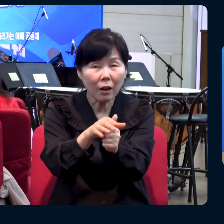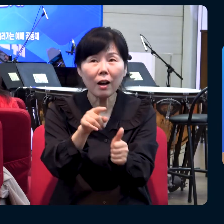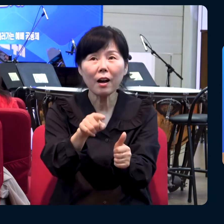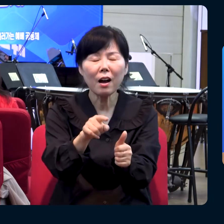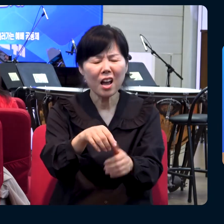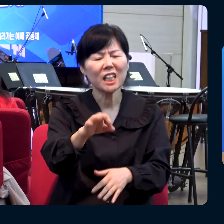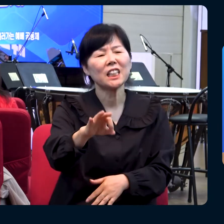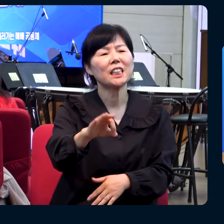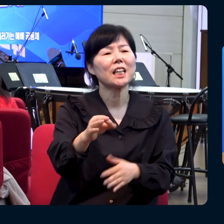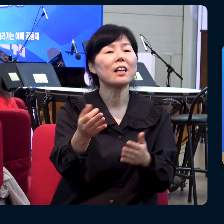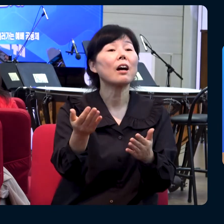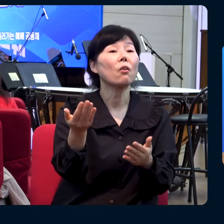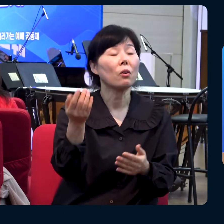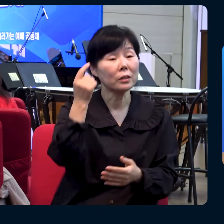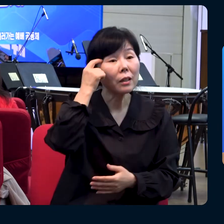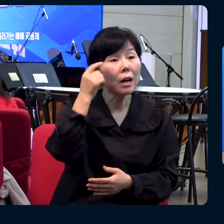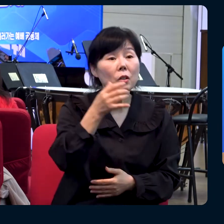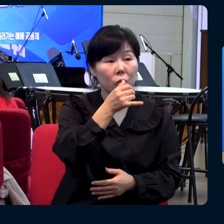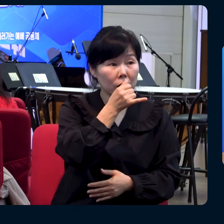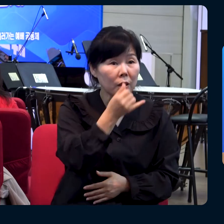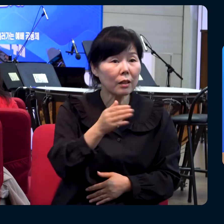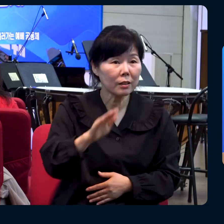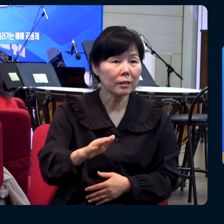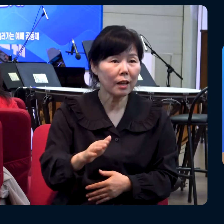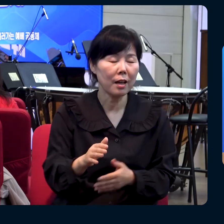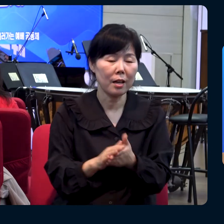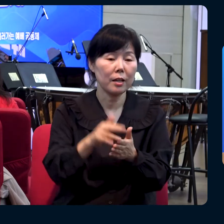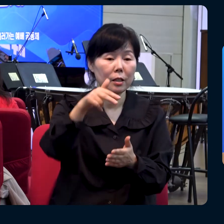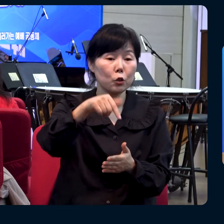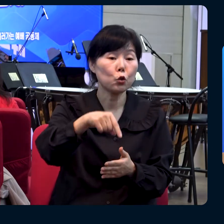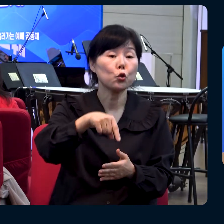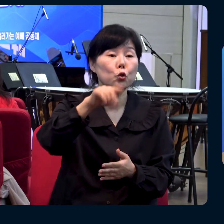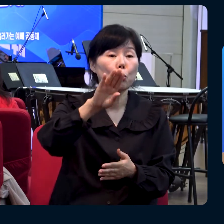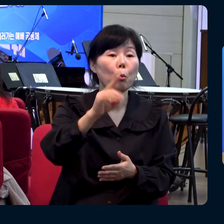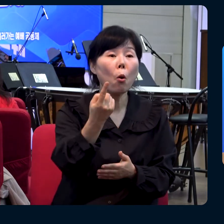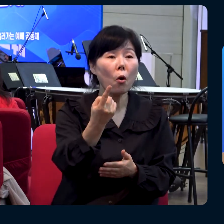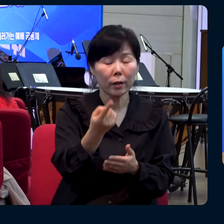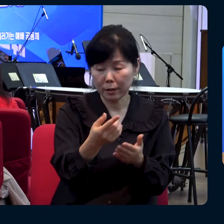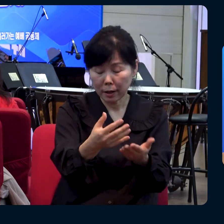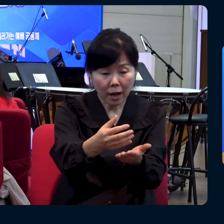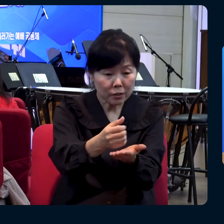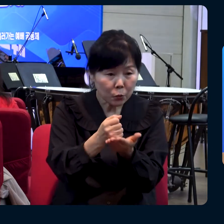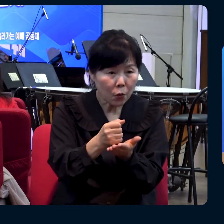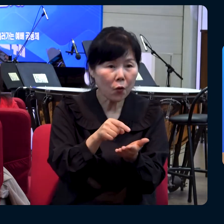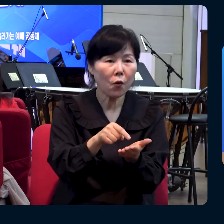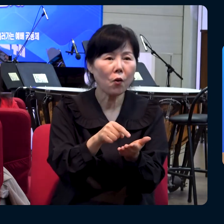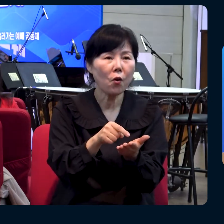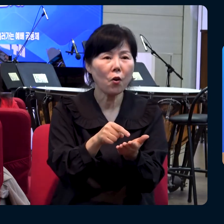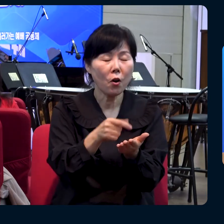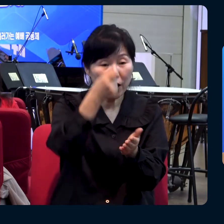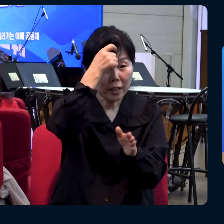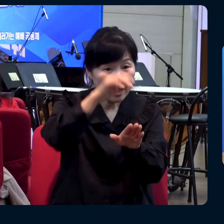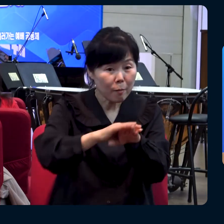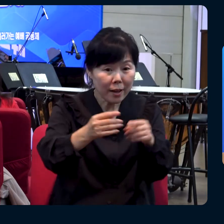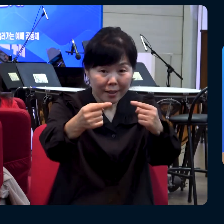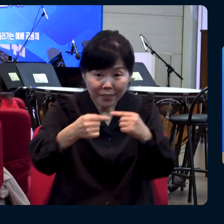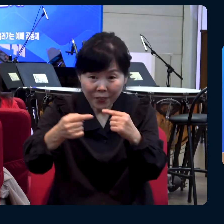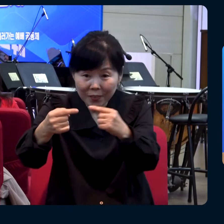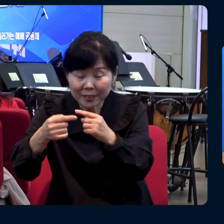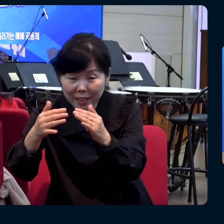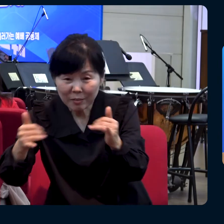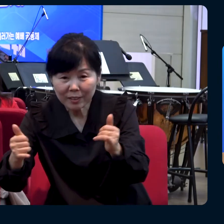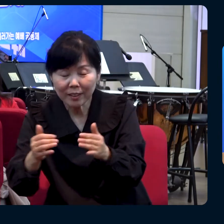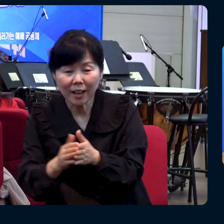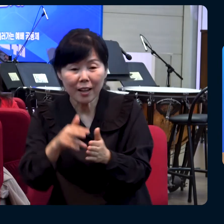게 아니라 주보를 딱 놓고, 하나님, 오늘 예배 들어오시는 분한테 제가